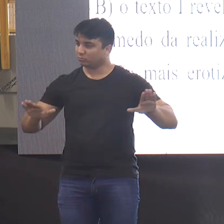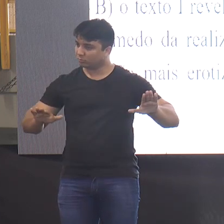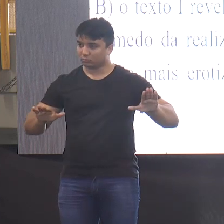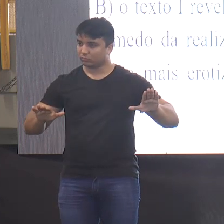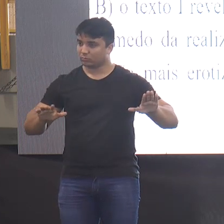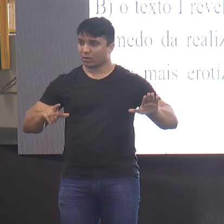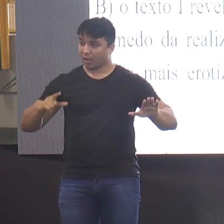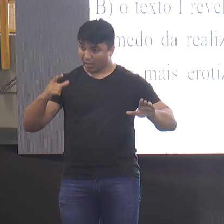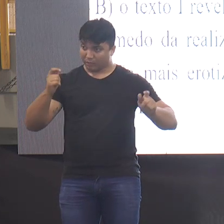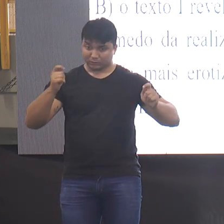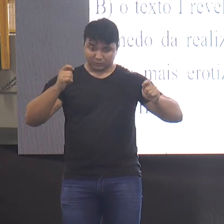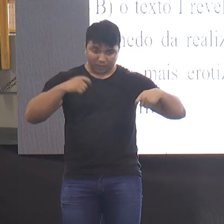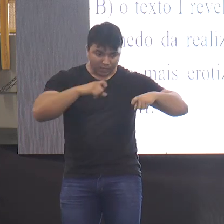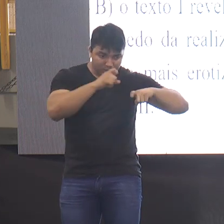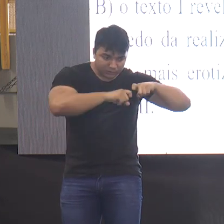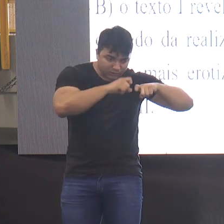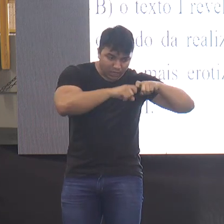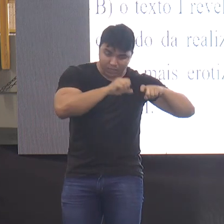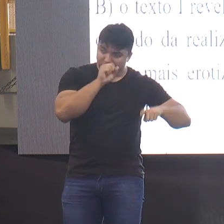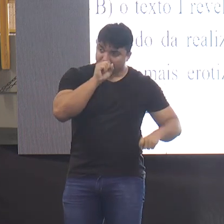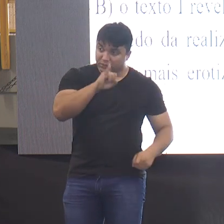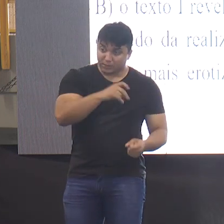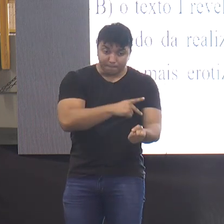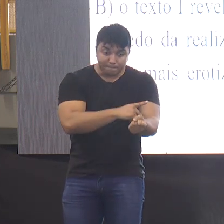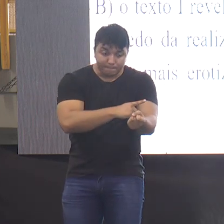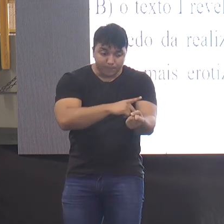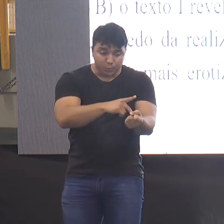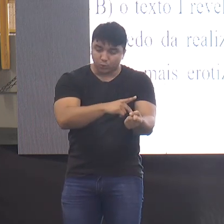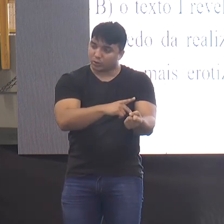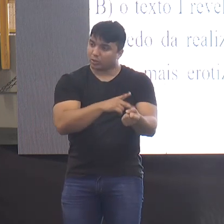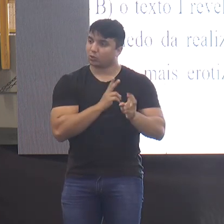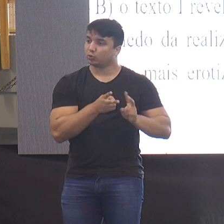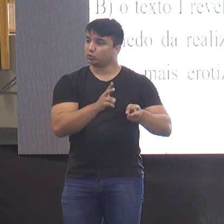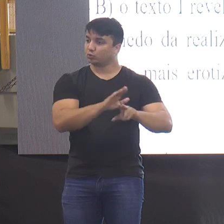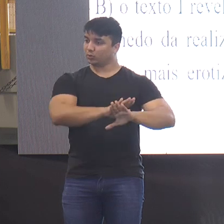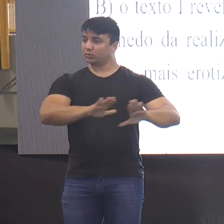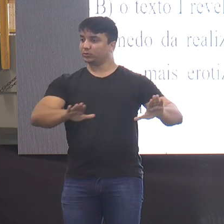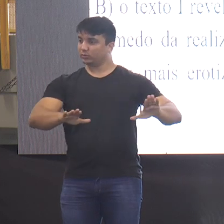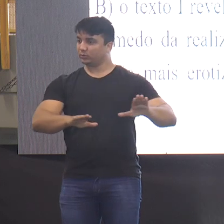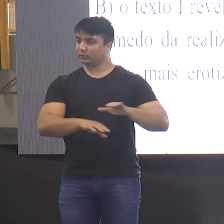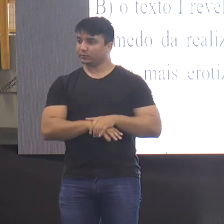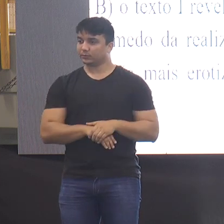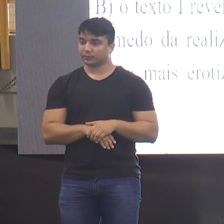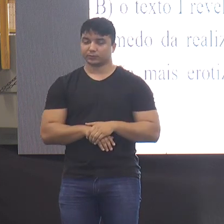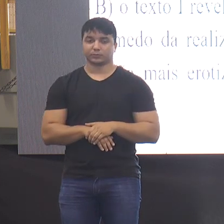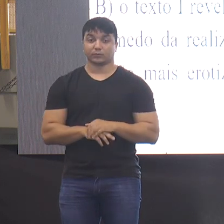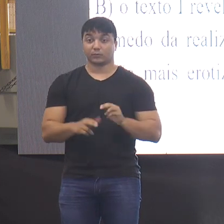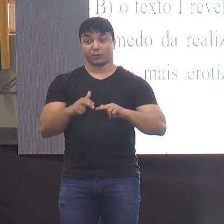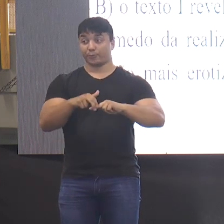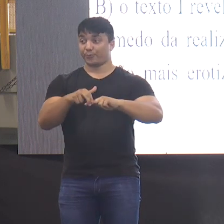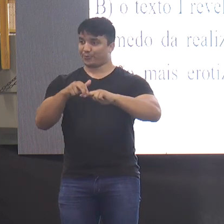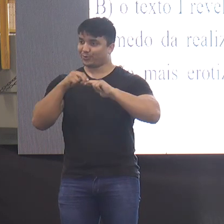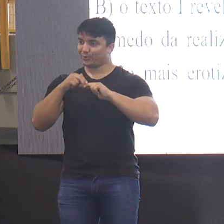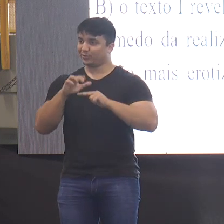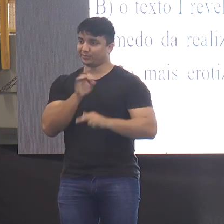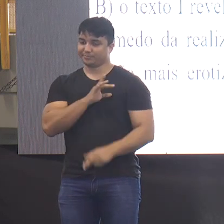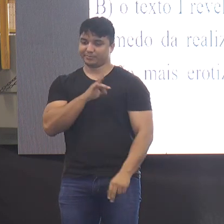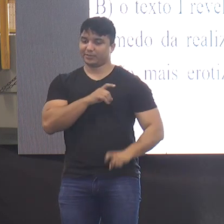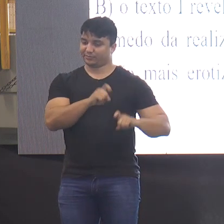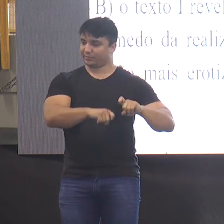Ela só é digna de ser amada se ela for pura, se ela permanecer pura. Por isso ele teme o